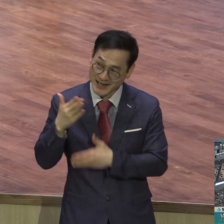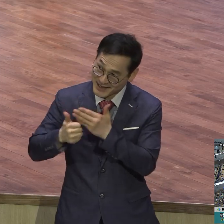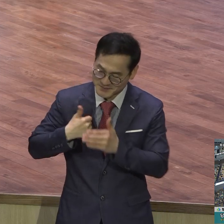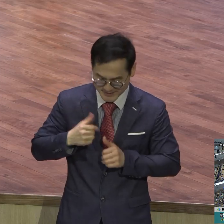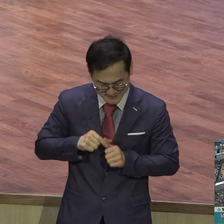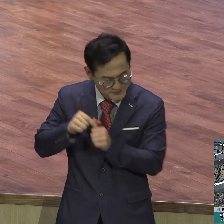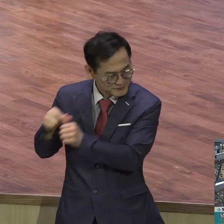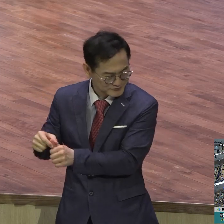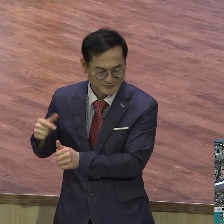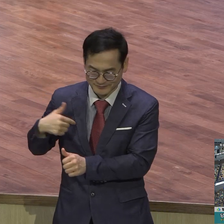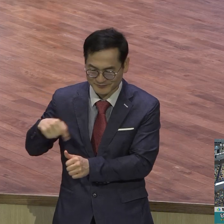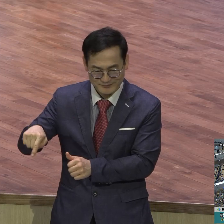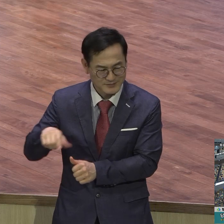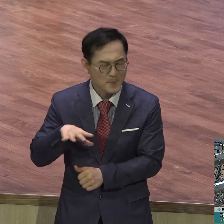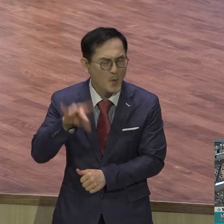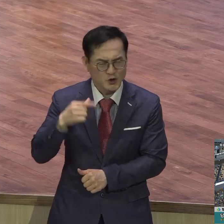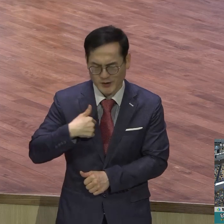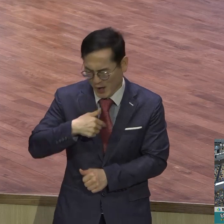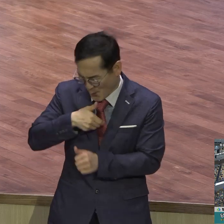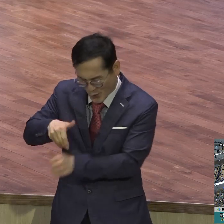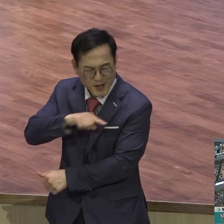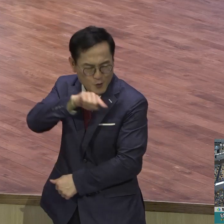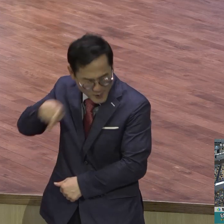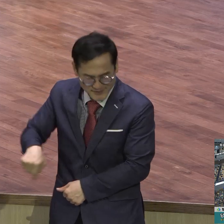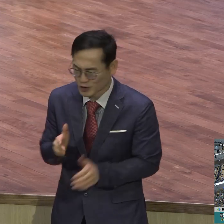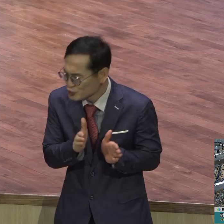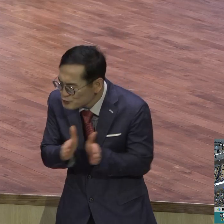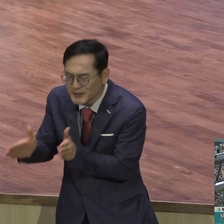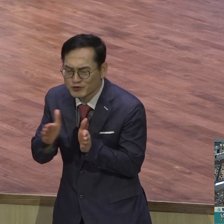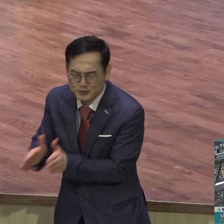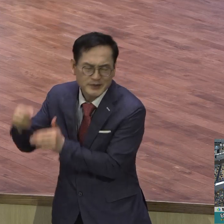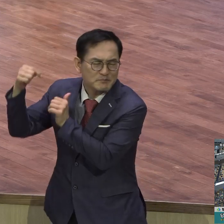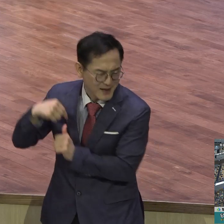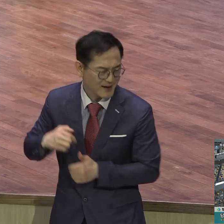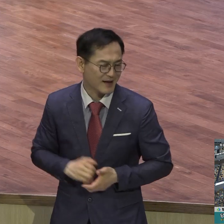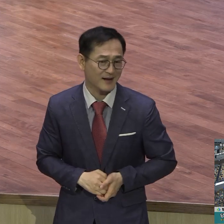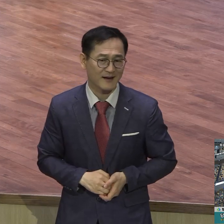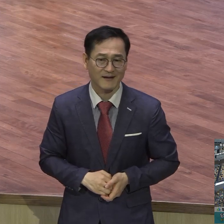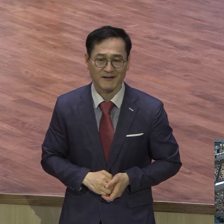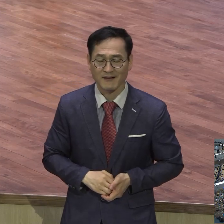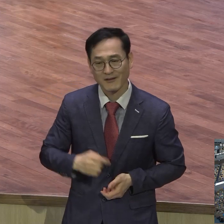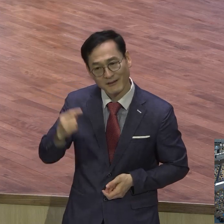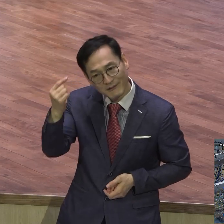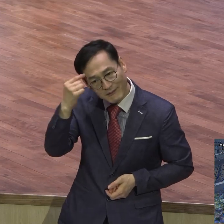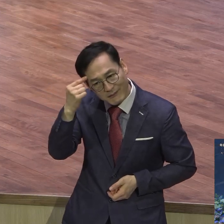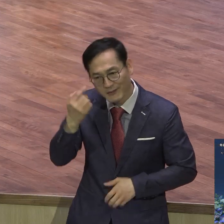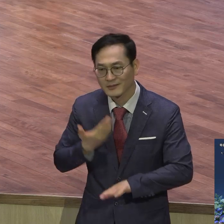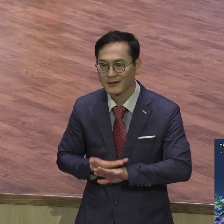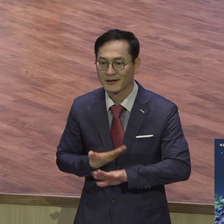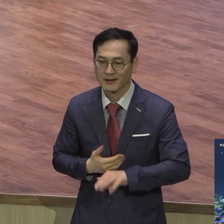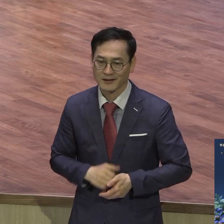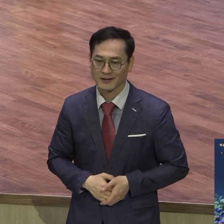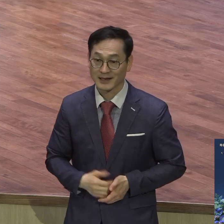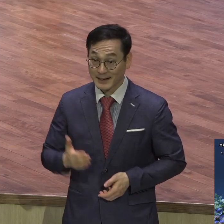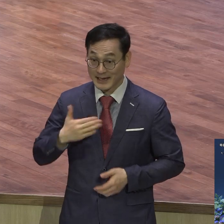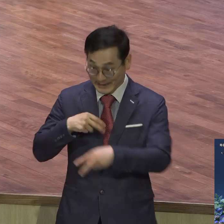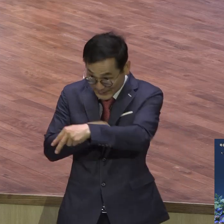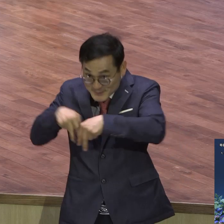두시려고 나를 당신들보다 먼저 보냈었나니 대단하지요 저같으면